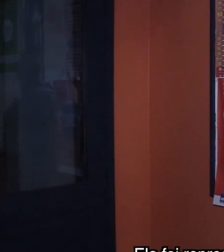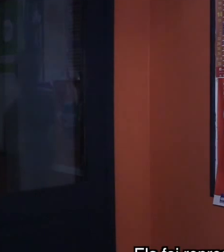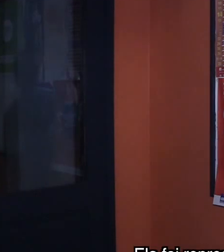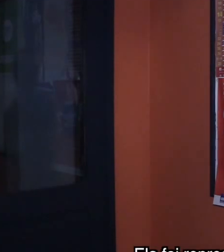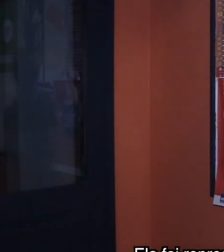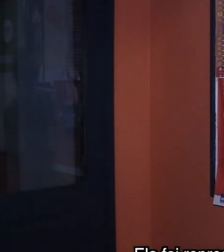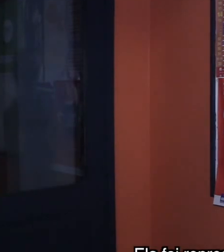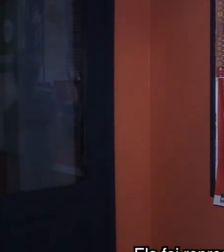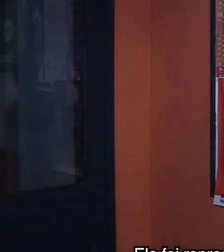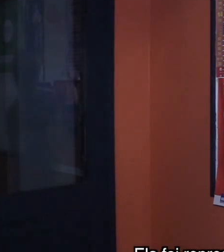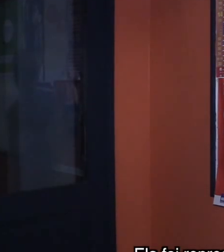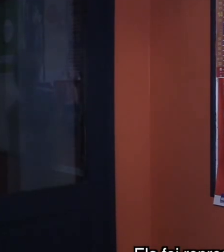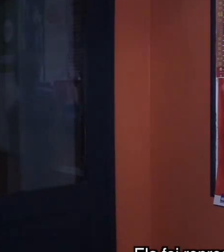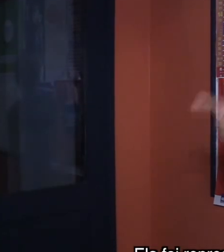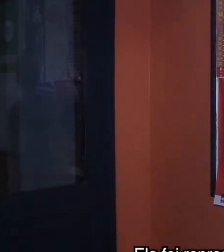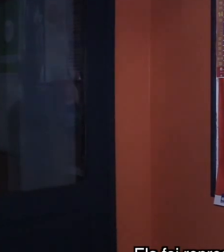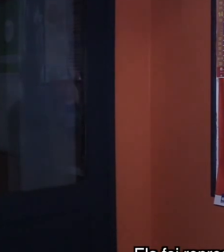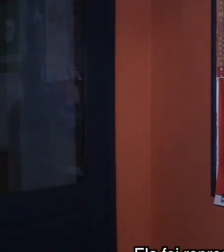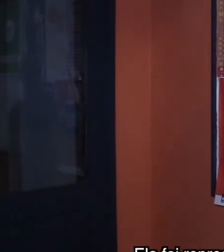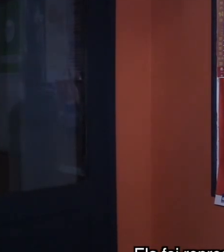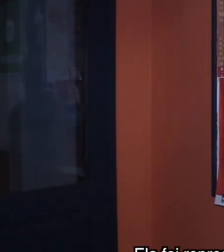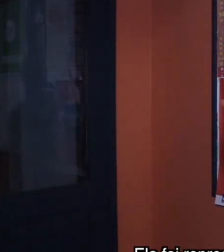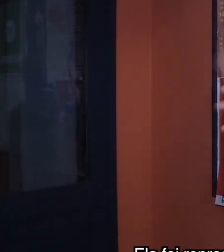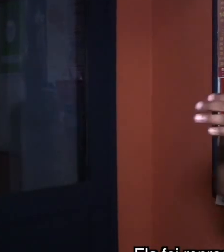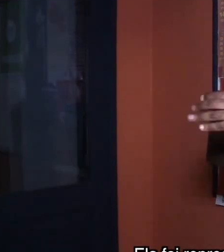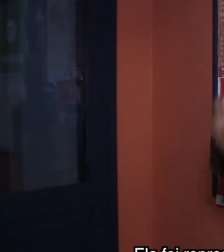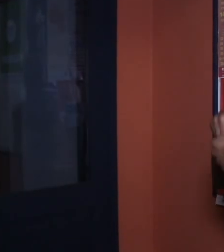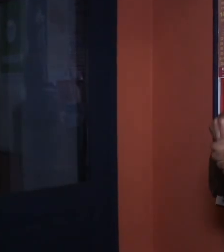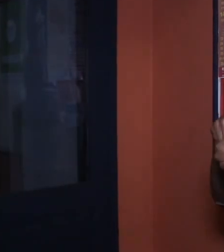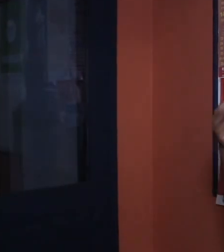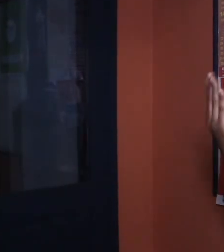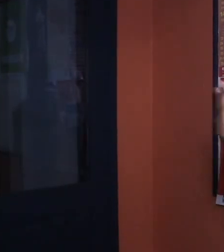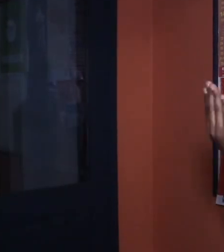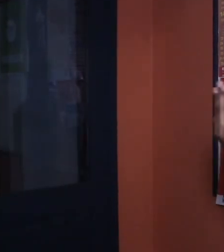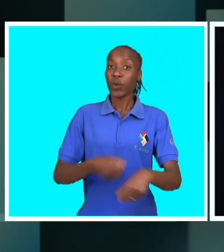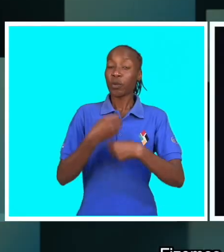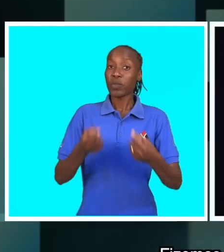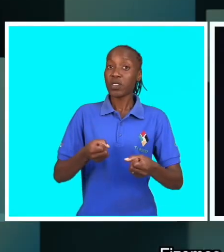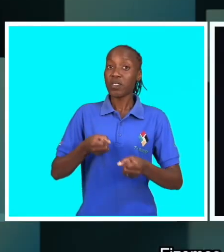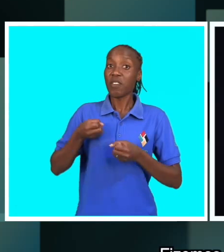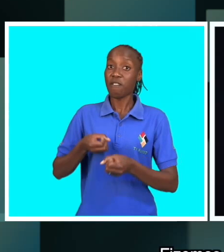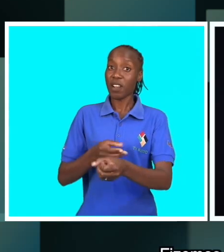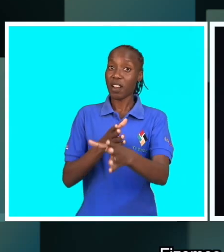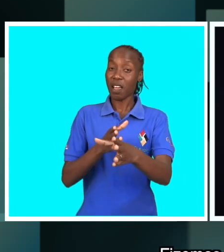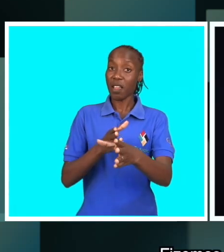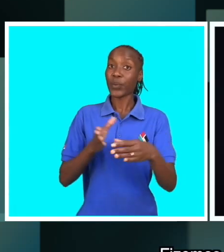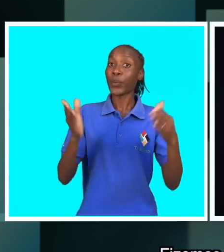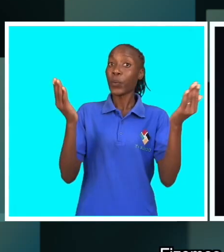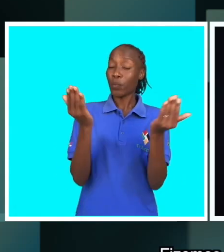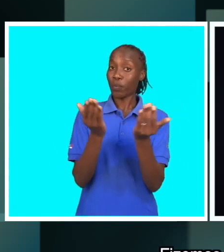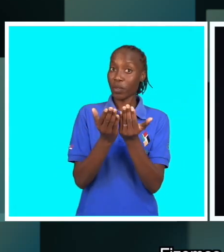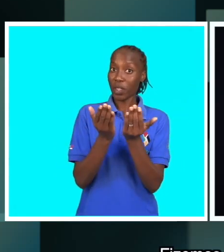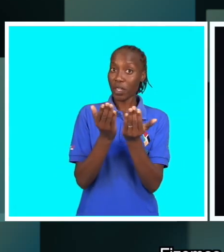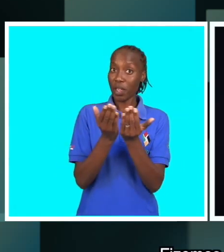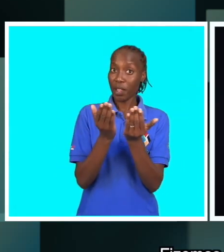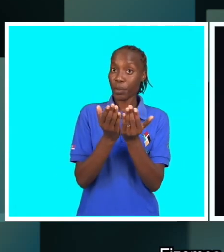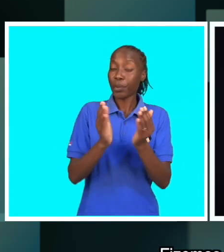por ouvintes e surdos. Portanto, foi uma peça inclusiva. Fizemos perceber as pessoas que teatro não é só